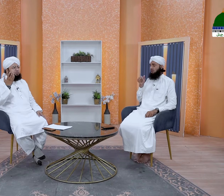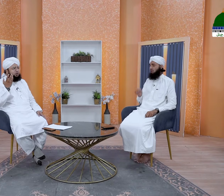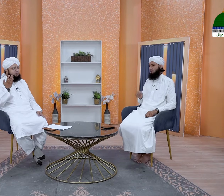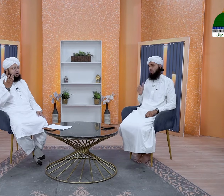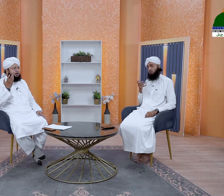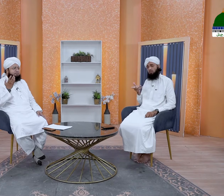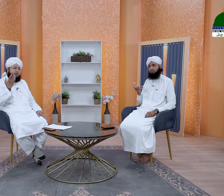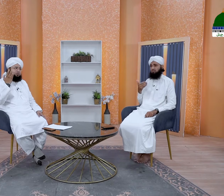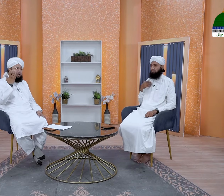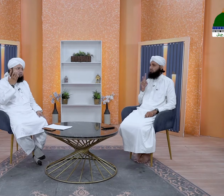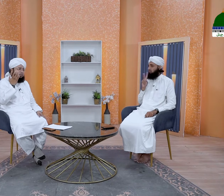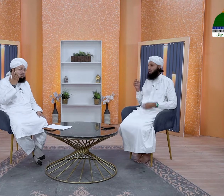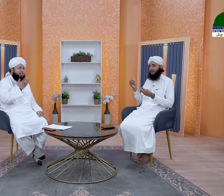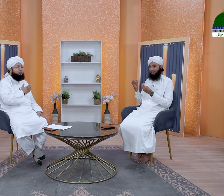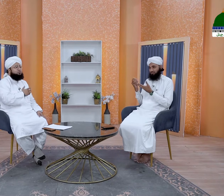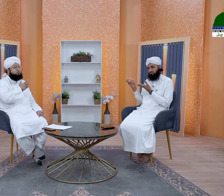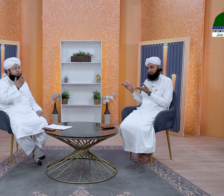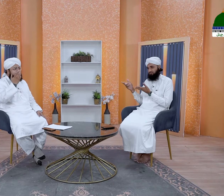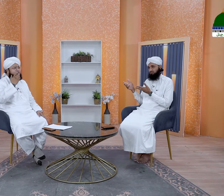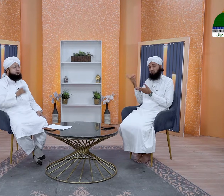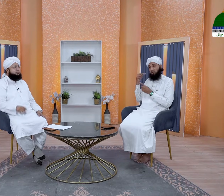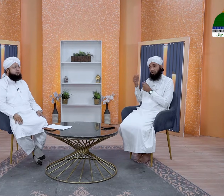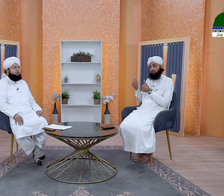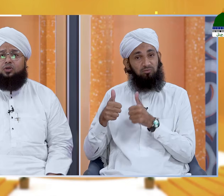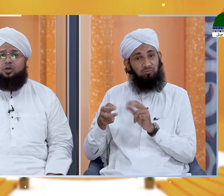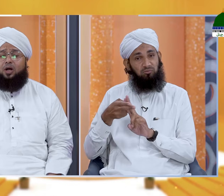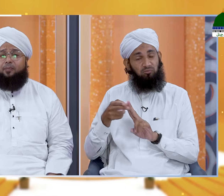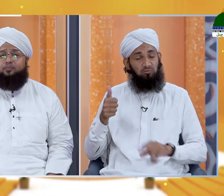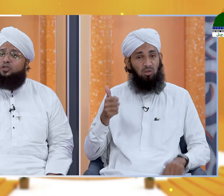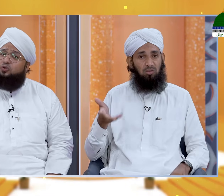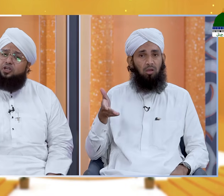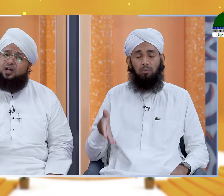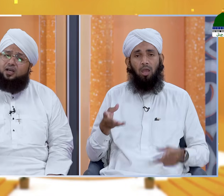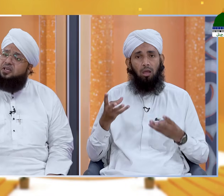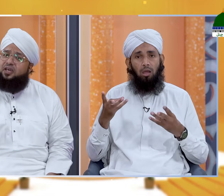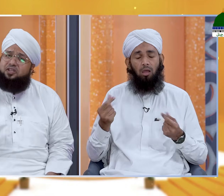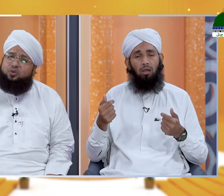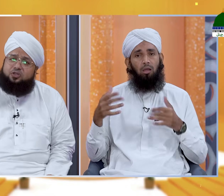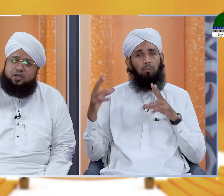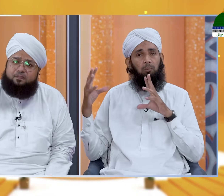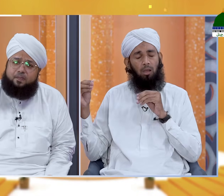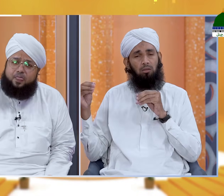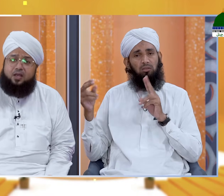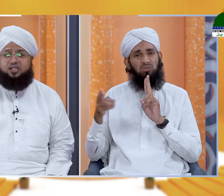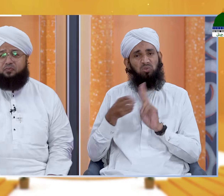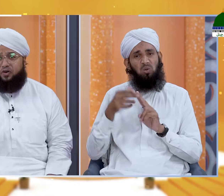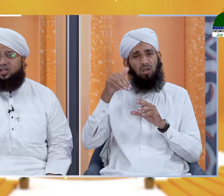معلوم ہوگا میں تمہارا اچھا دوست ہوں، مخلص دوست ہوں۔ اب یہ سوچنے لگا کہ یہ کیسا دوست ہے کہ جب وقت